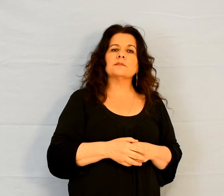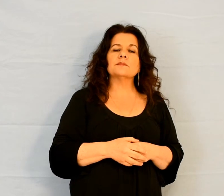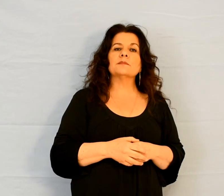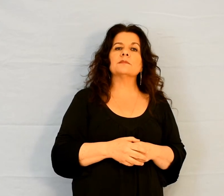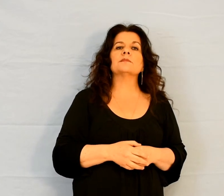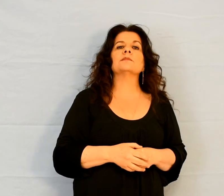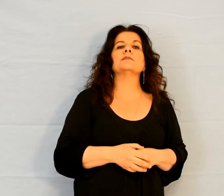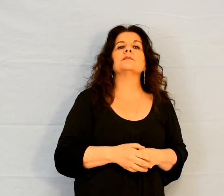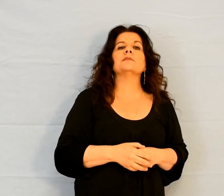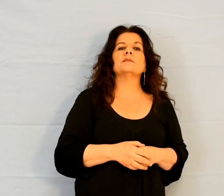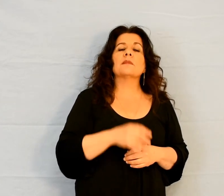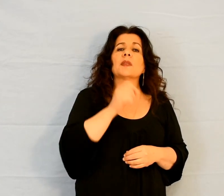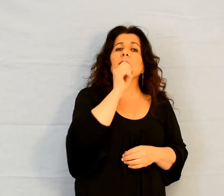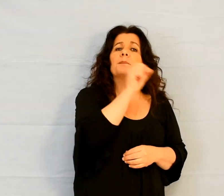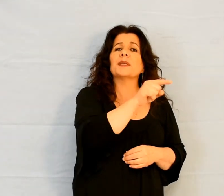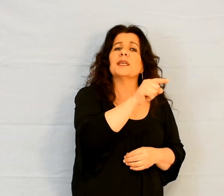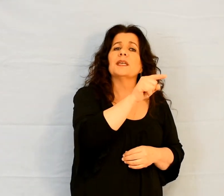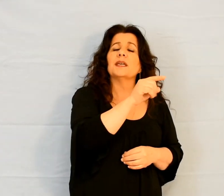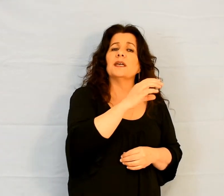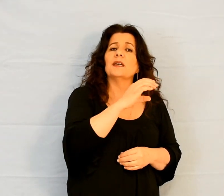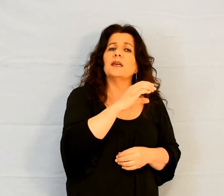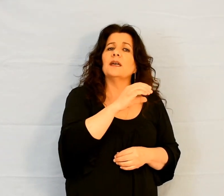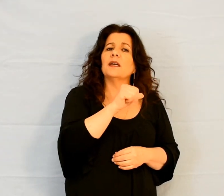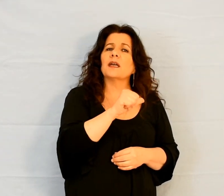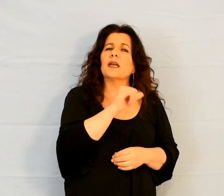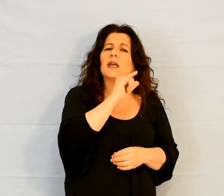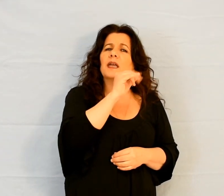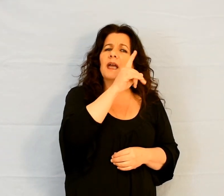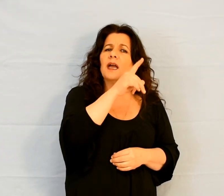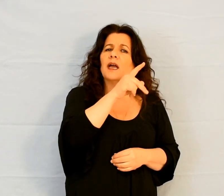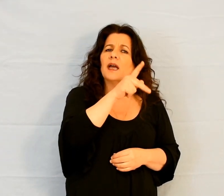était celui qui avait donné aux Juifs ce conseil :